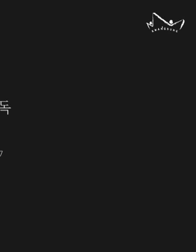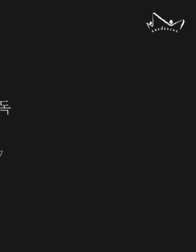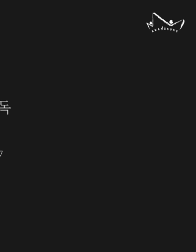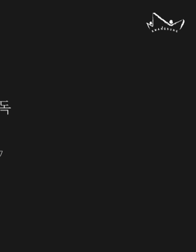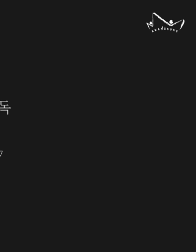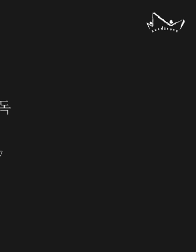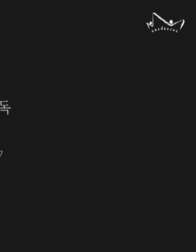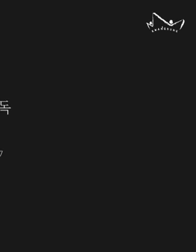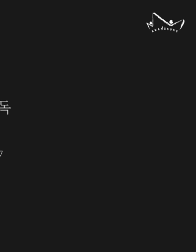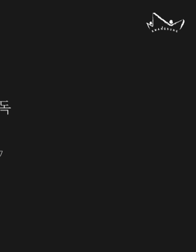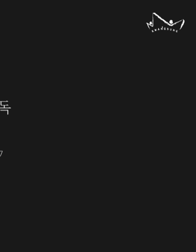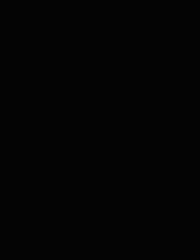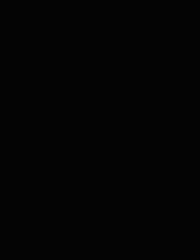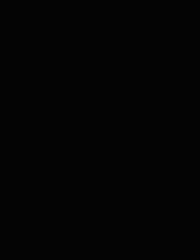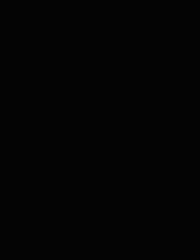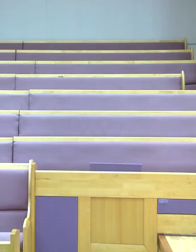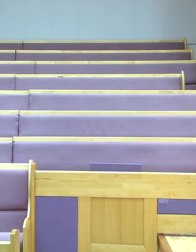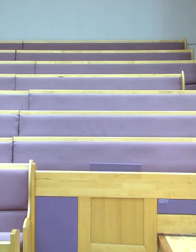말씀입니다.